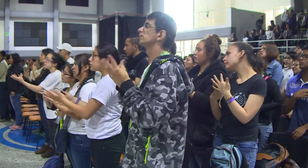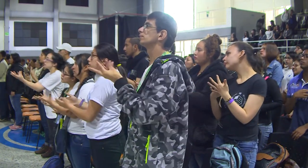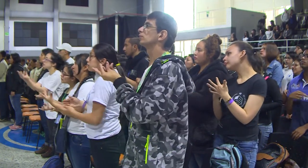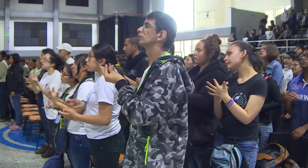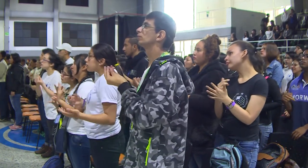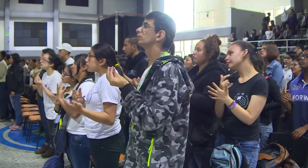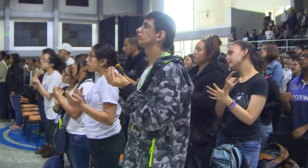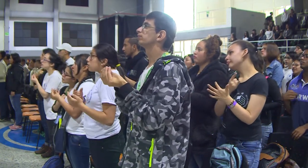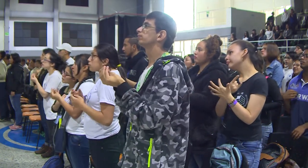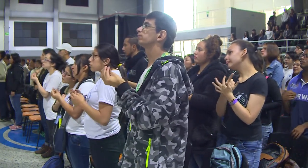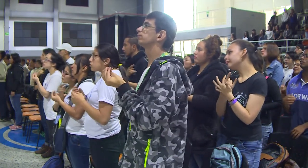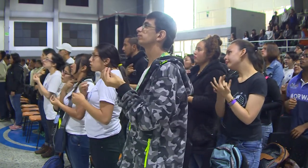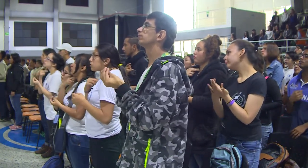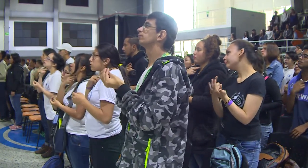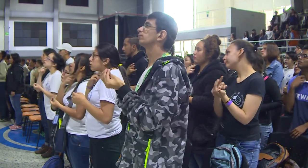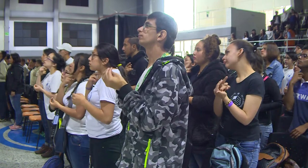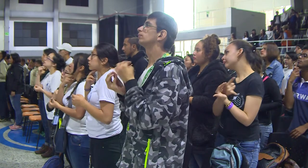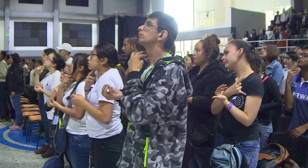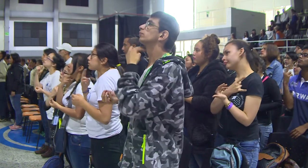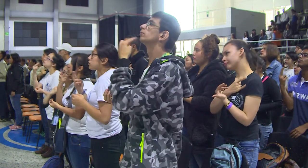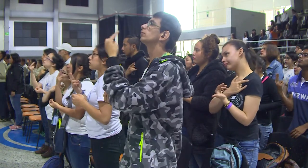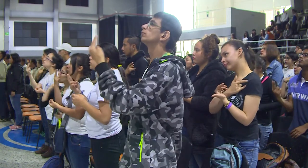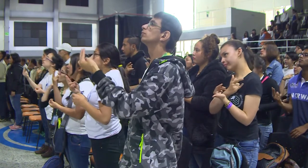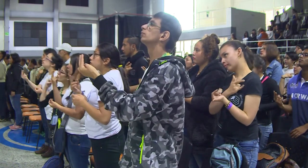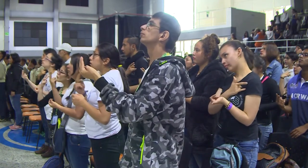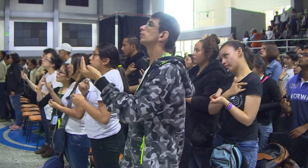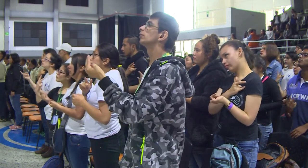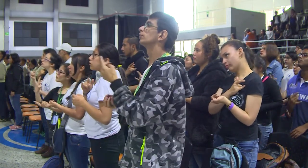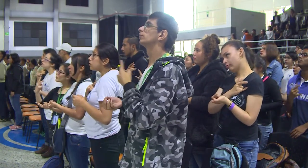en la vecina